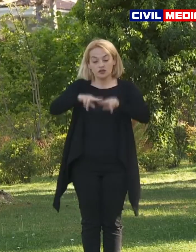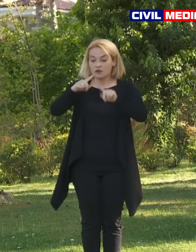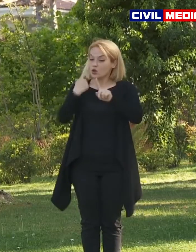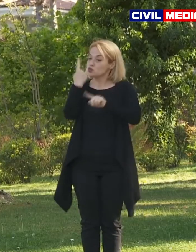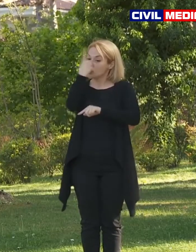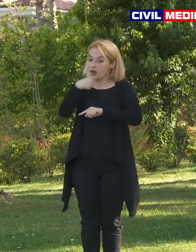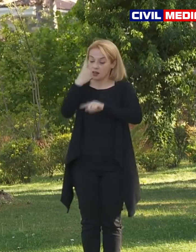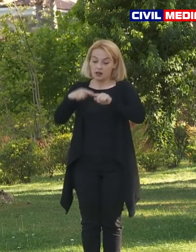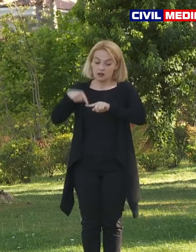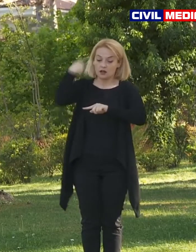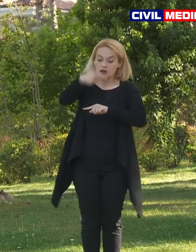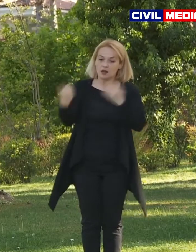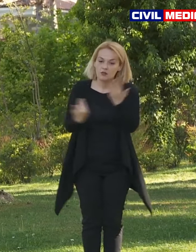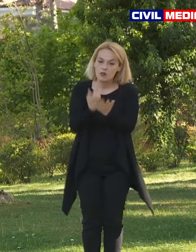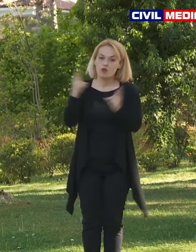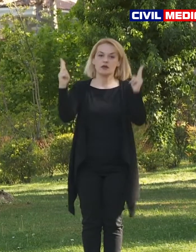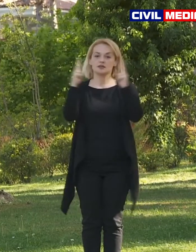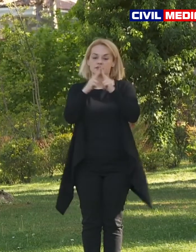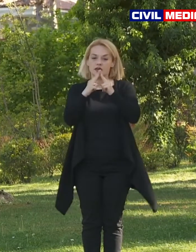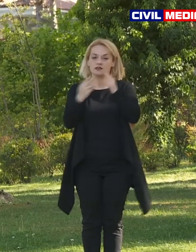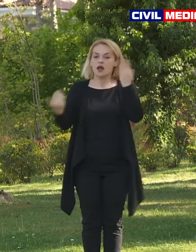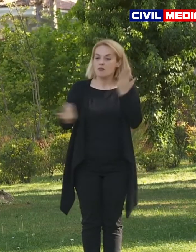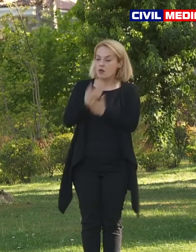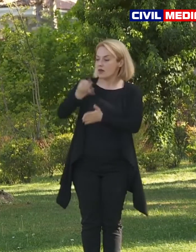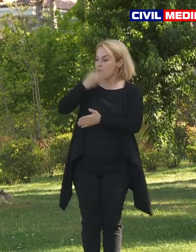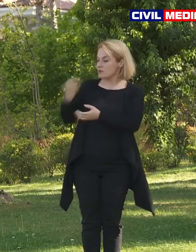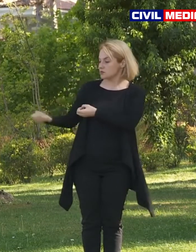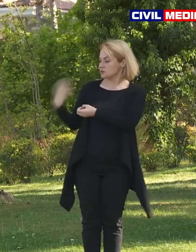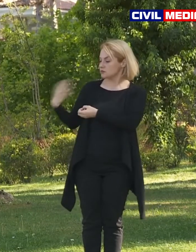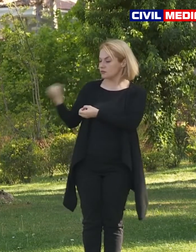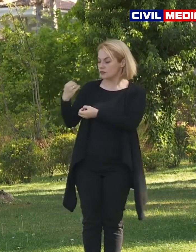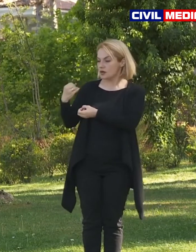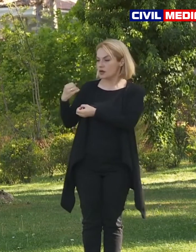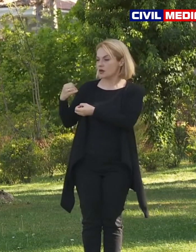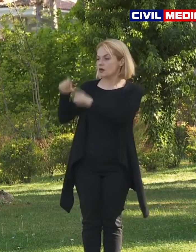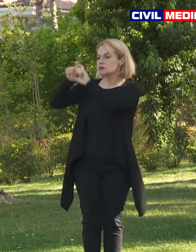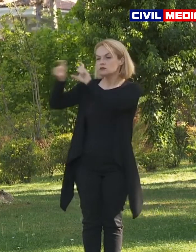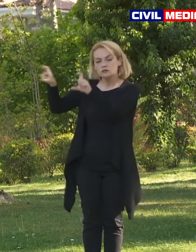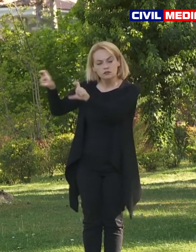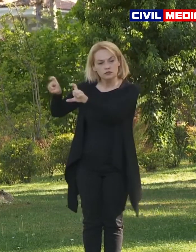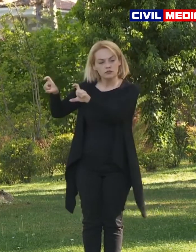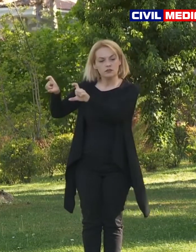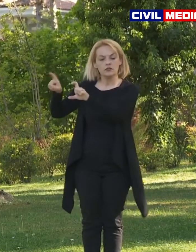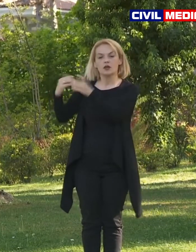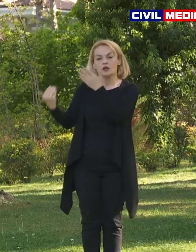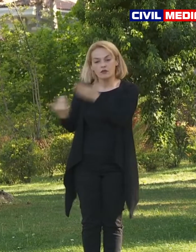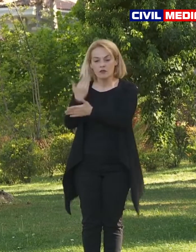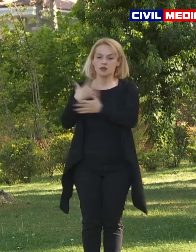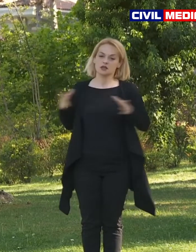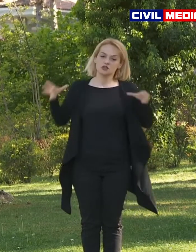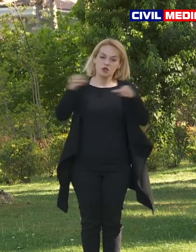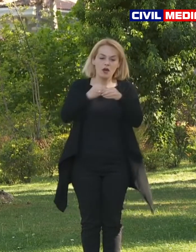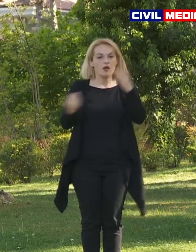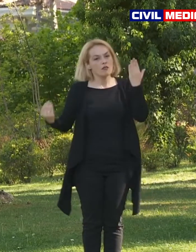имаме уште една средба за да се добијат потребните информации од соодветните надлежни институции и повторно да се собереме и